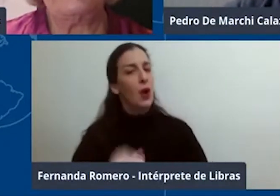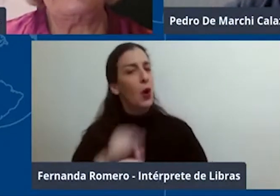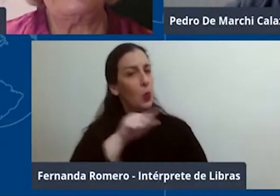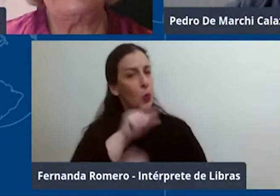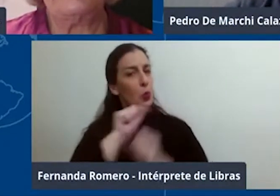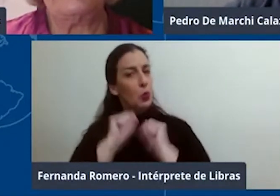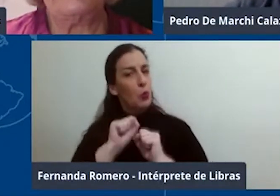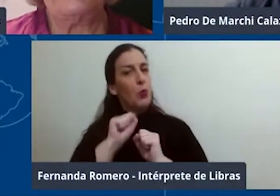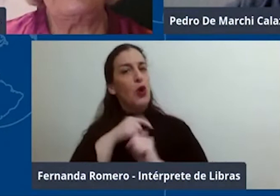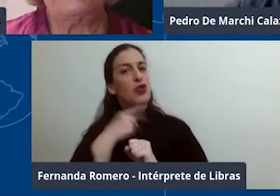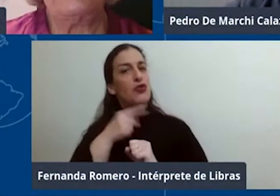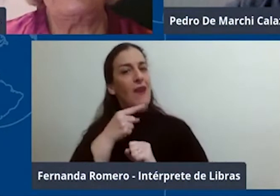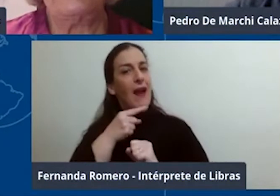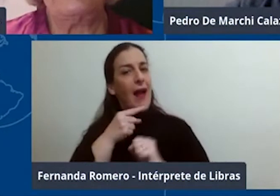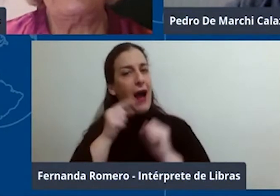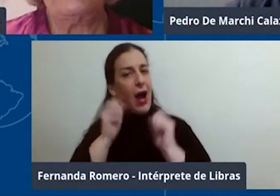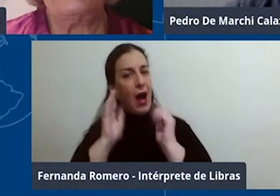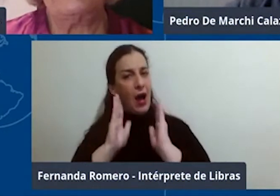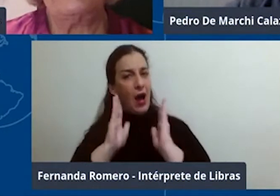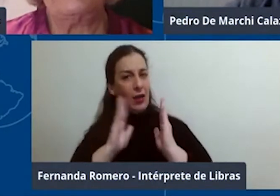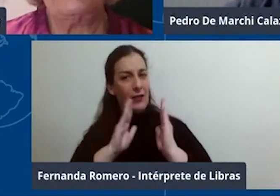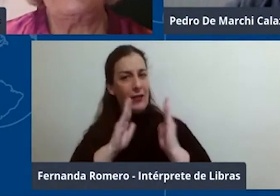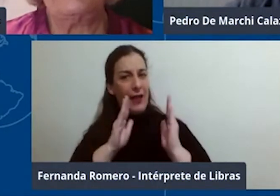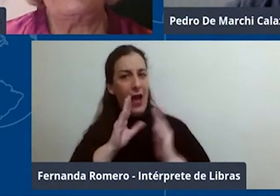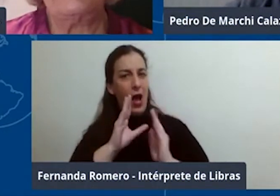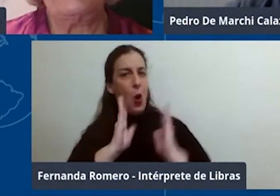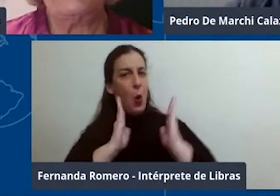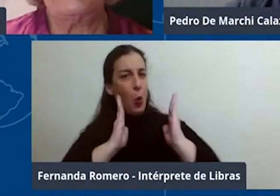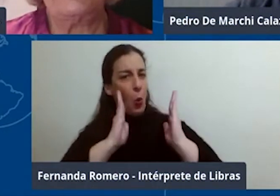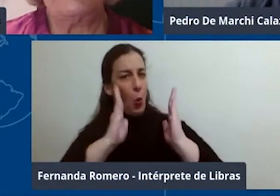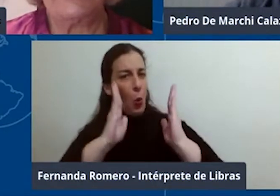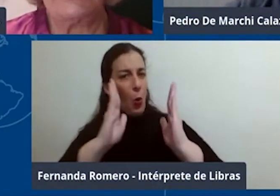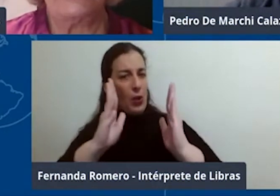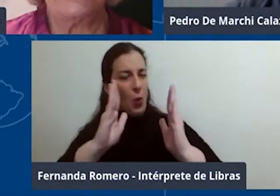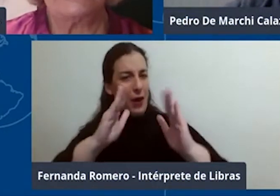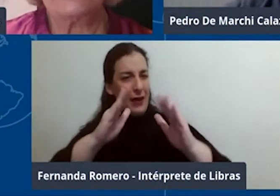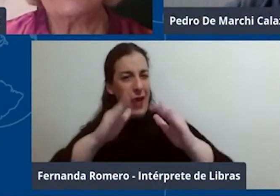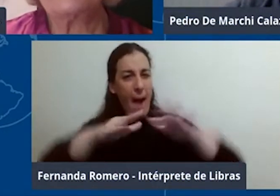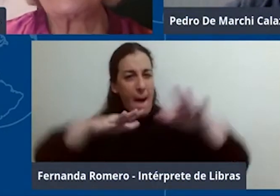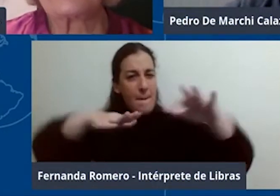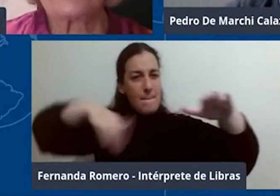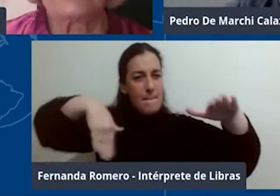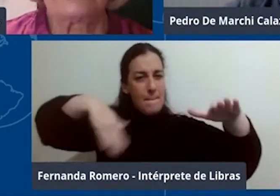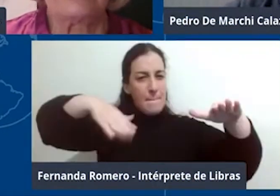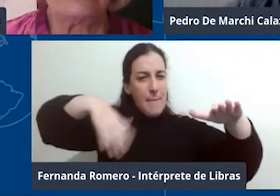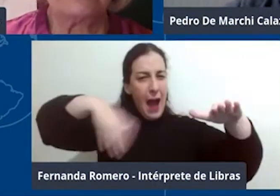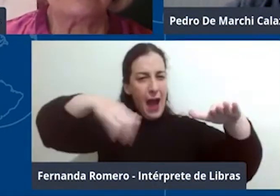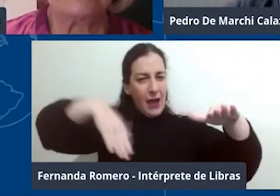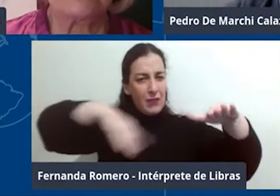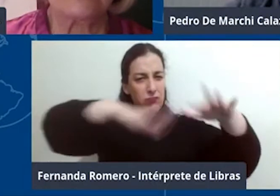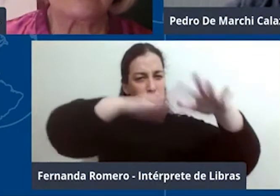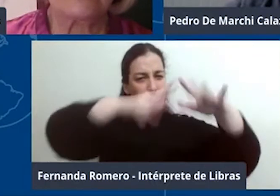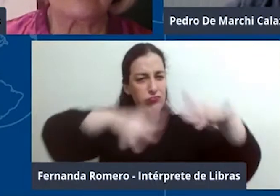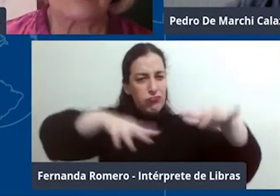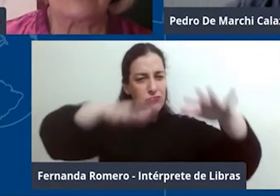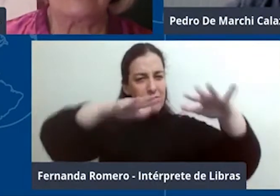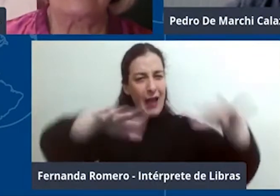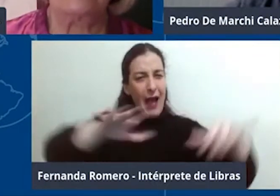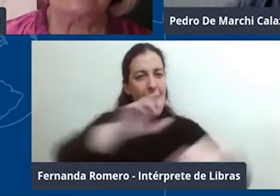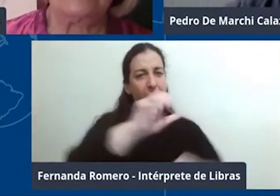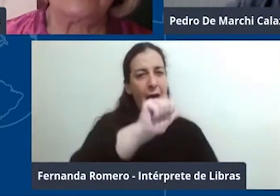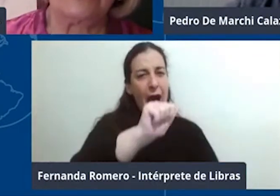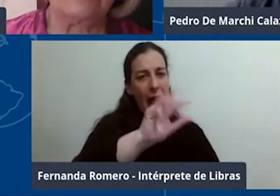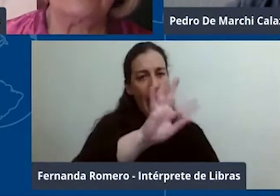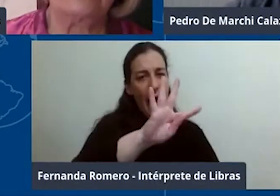sobre o corredor bioceânico, né, entre o Atlântico e o Pacífico, né, que está sendo negociado pela Zicosur, no caso.